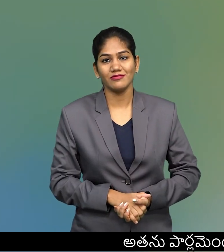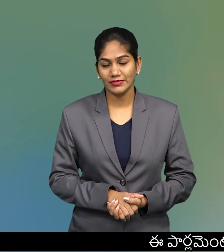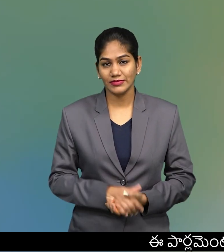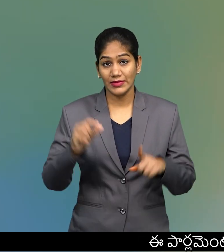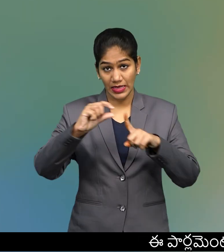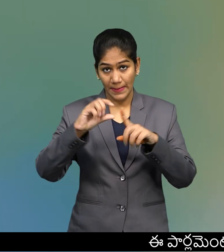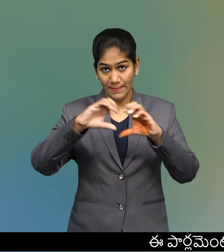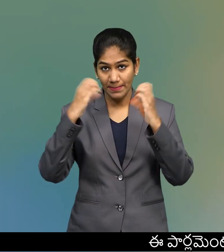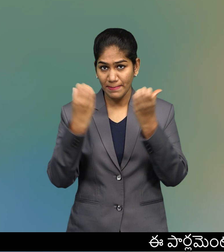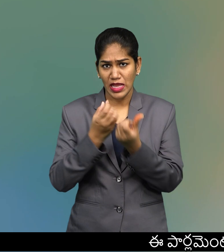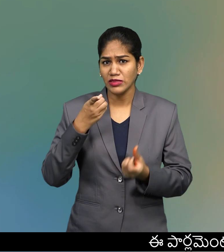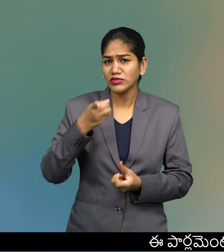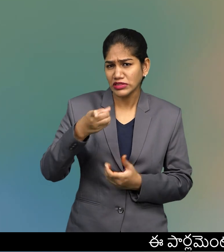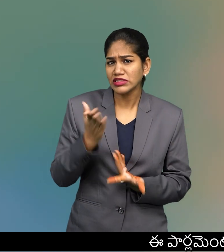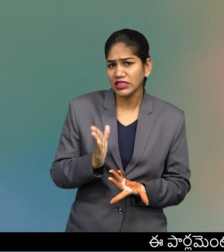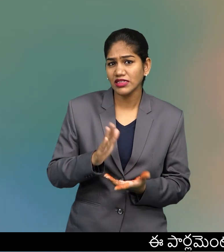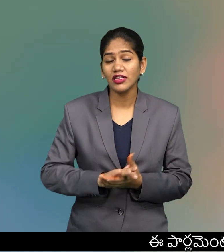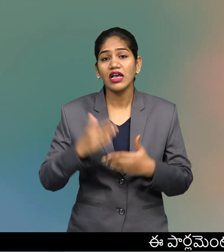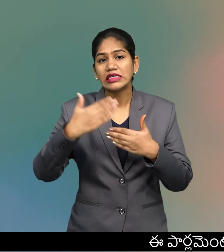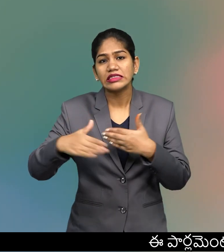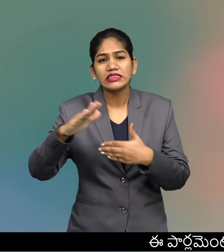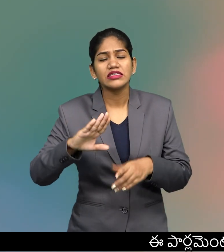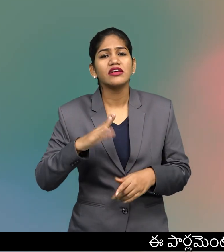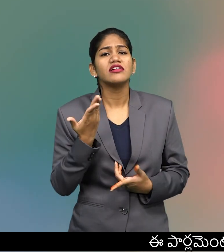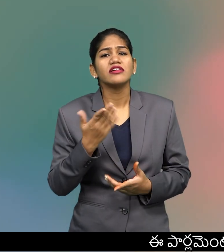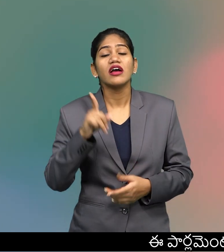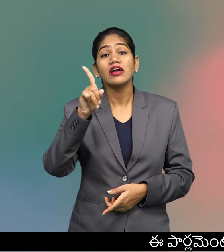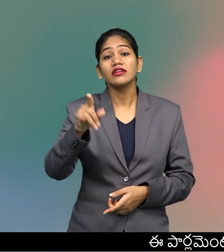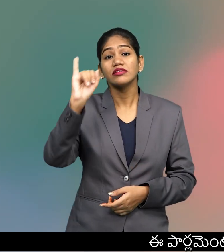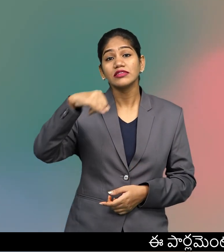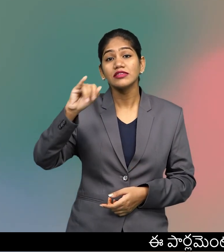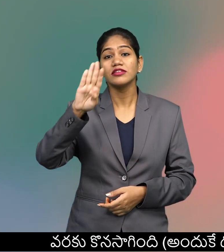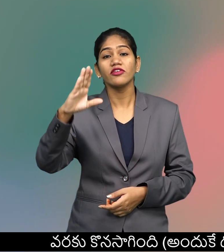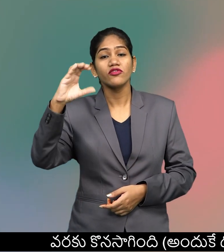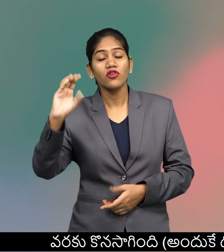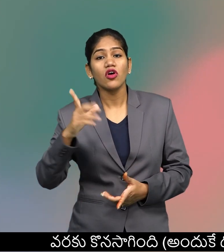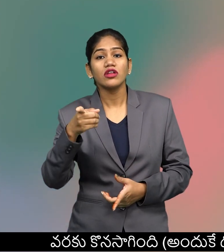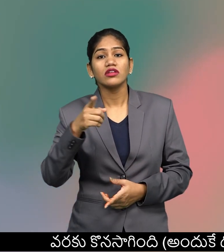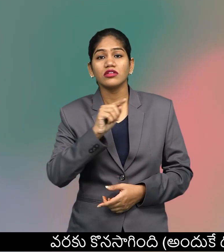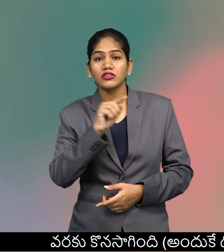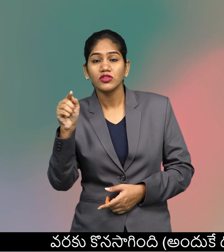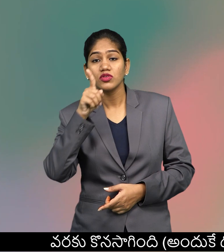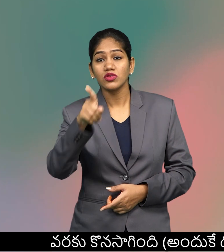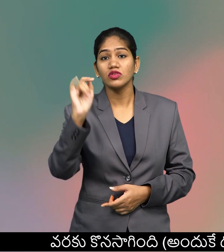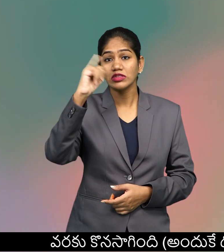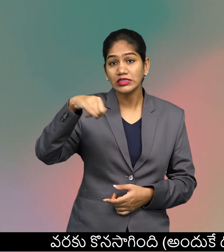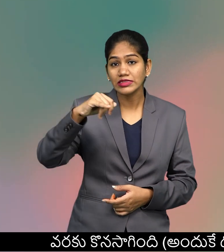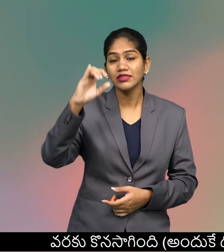ఈ పార్లమెంట్ 1640 నుండి 1660 సిఈ వరకు కొనసాగింది. అందుకే దీనిని